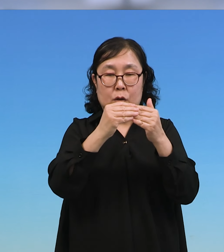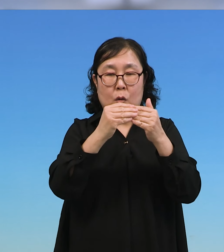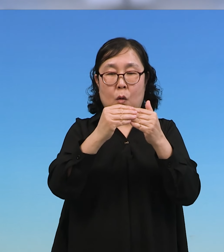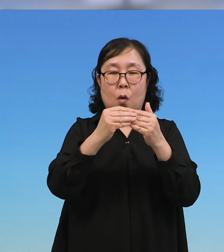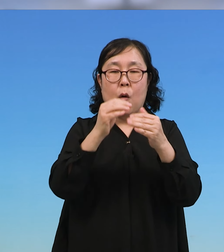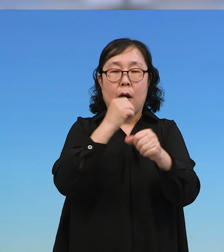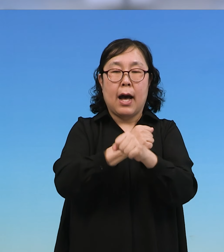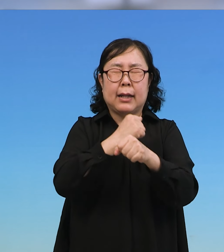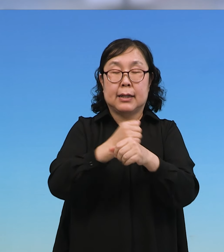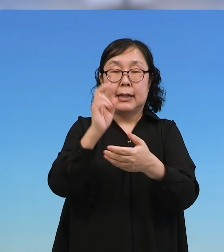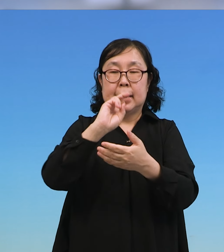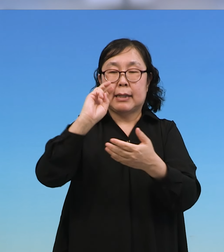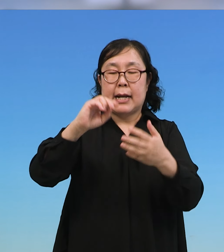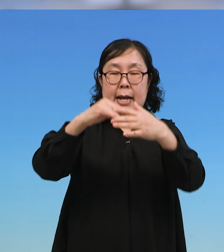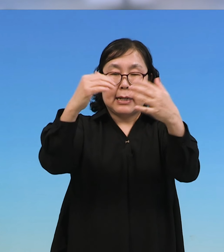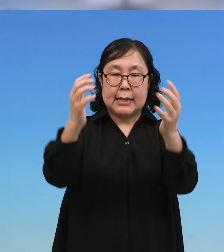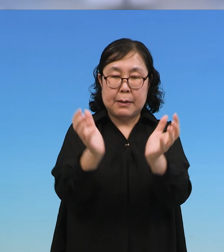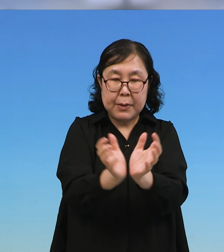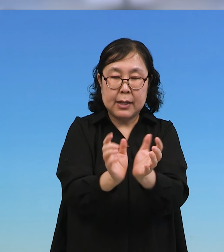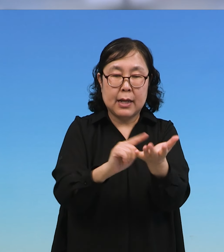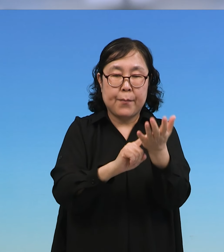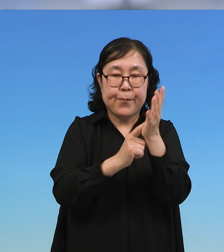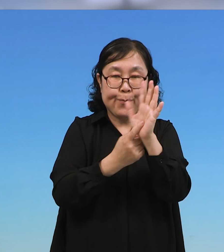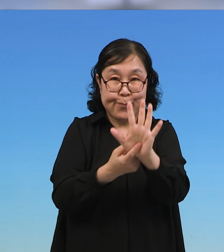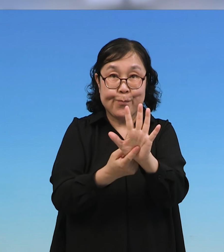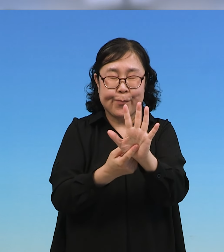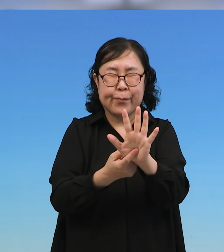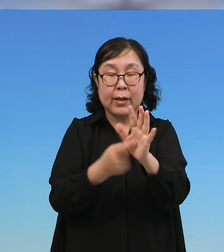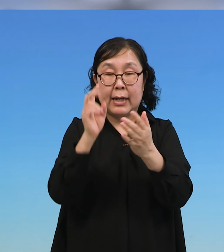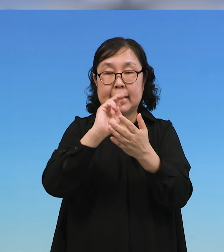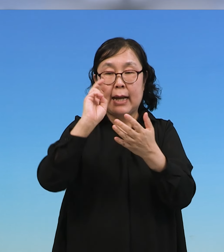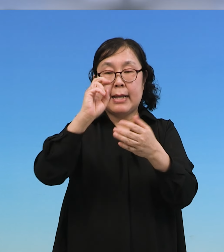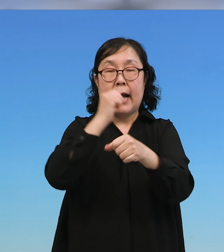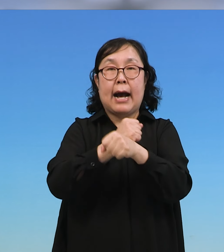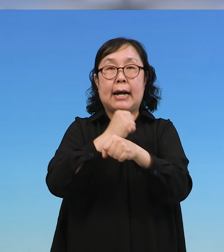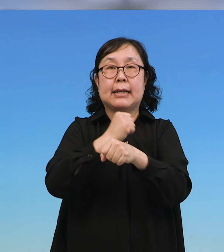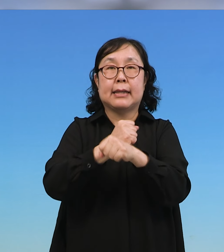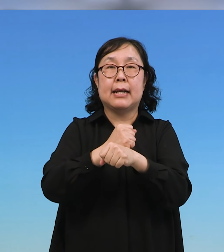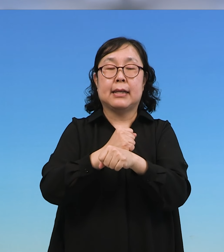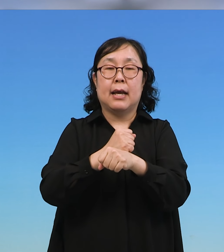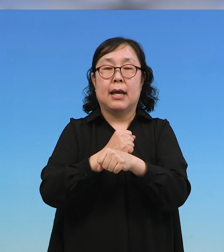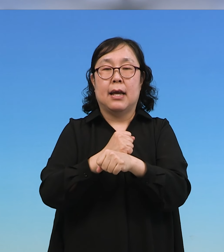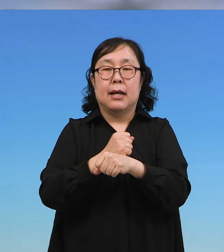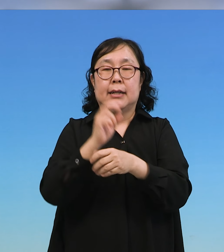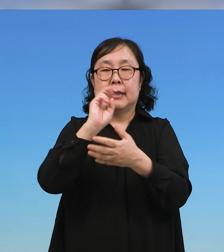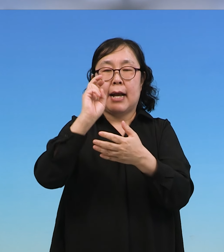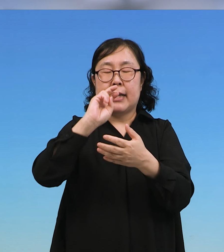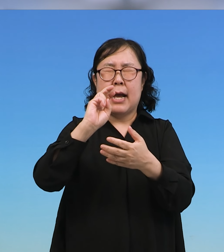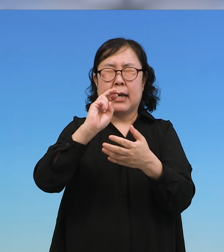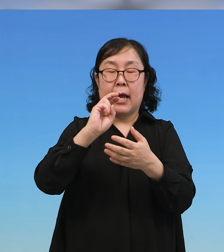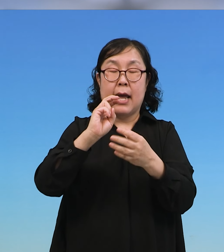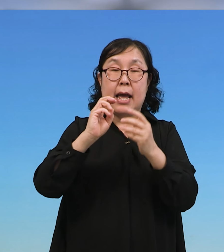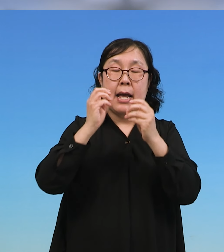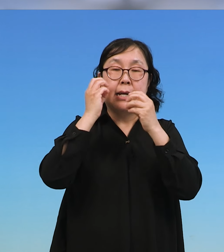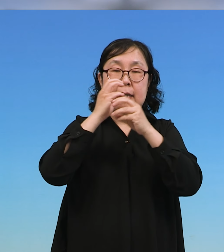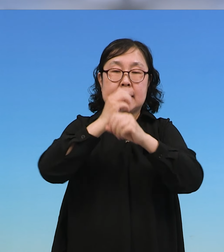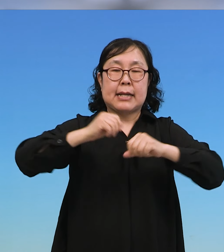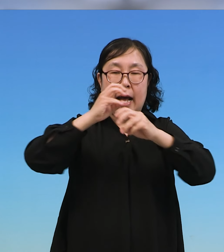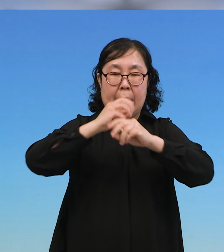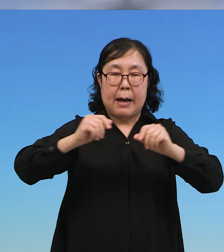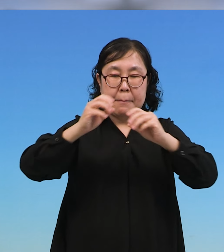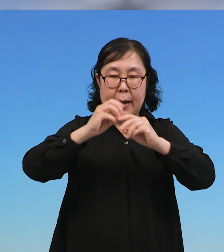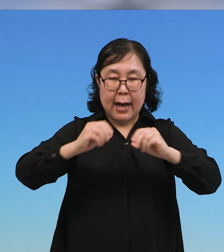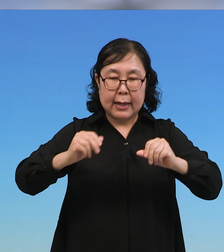그 찬양팀이 나와서 이제 찬양을 하는데, 이 목사님이 그 선곡한 게 이 찬양입니다. 사막에